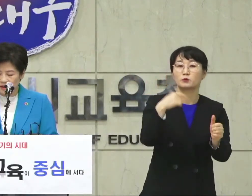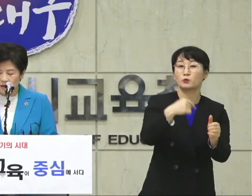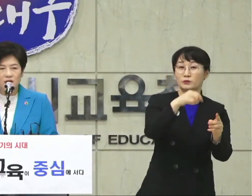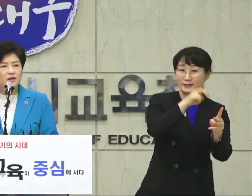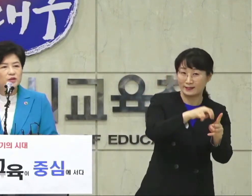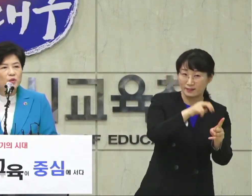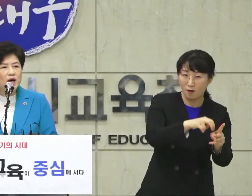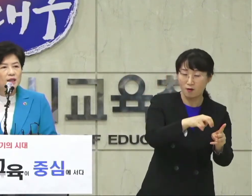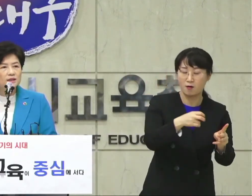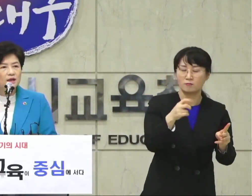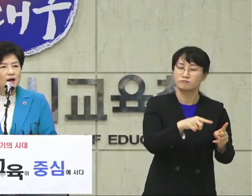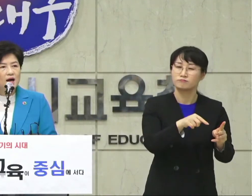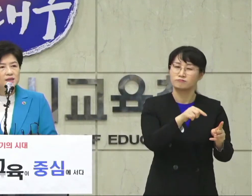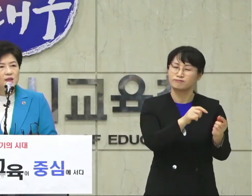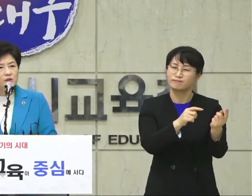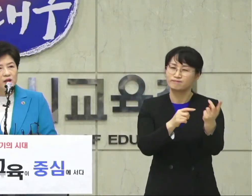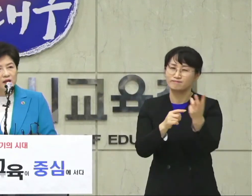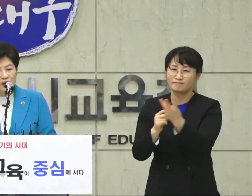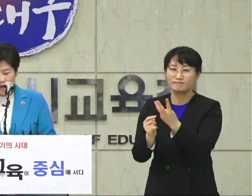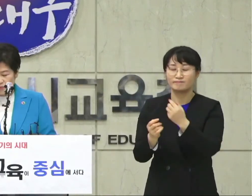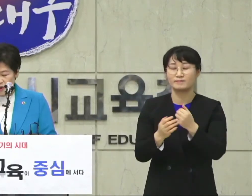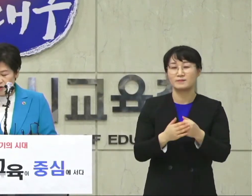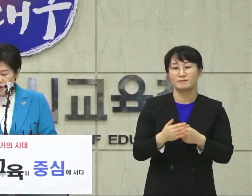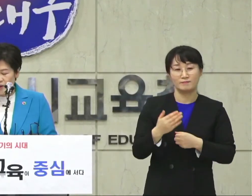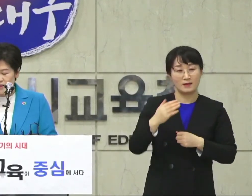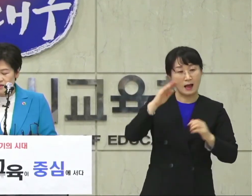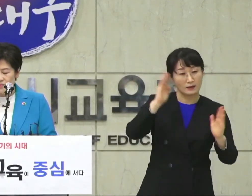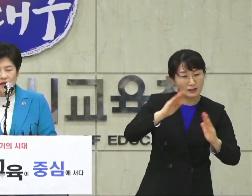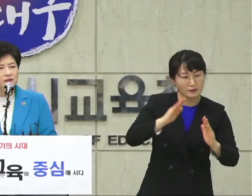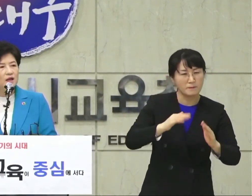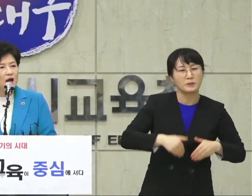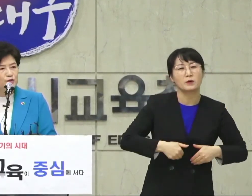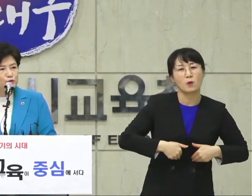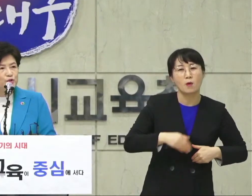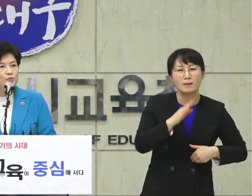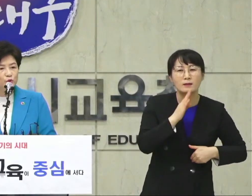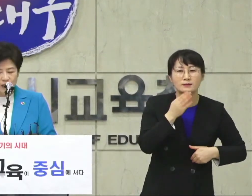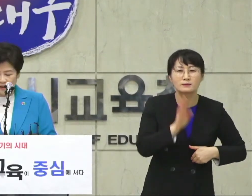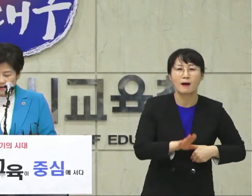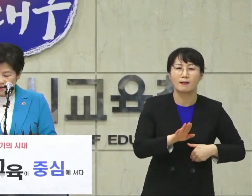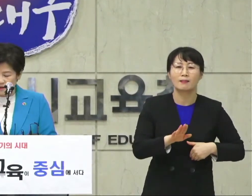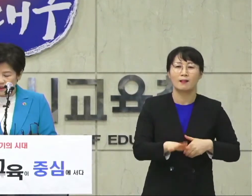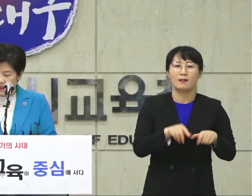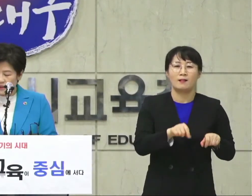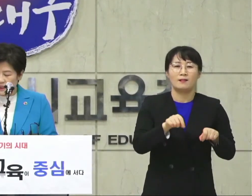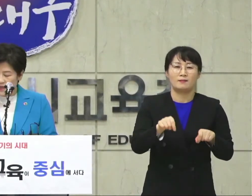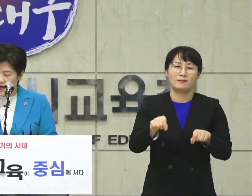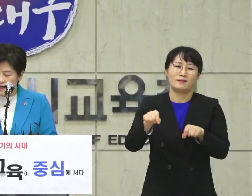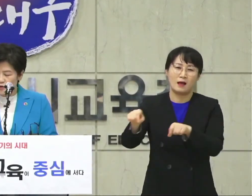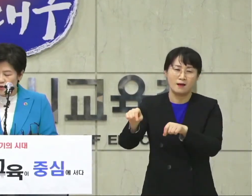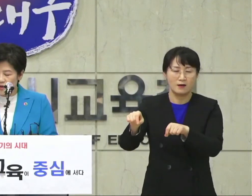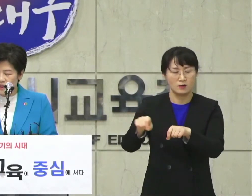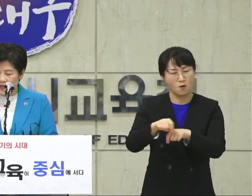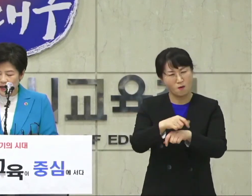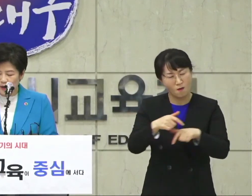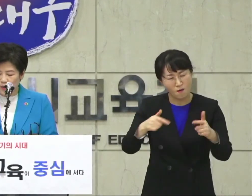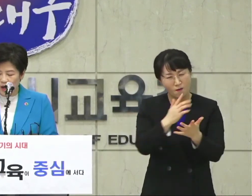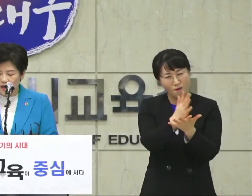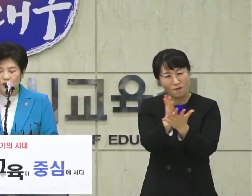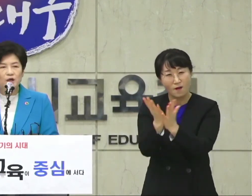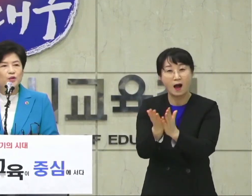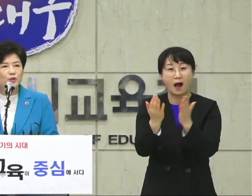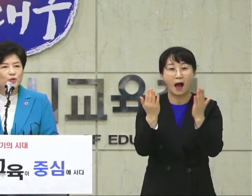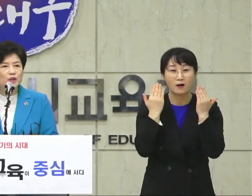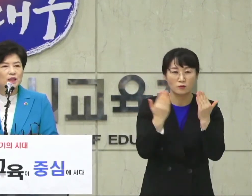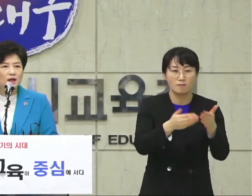민주시민교육센터 등 그동안 학생들에게 필요했지만 갖추지 못했던 다양한 유형의